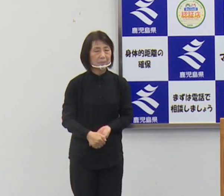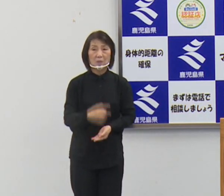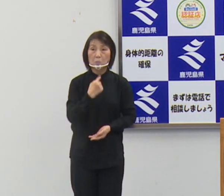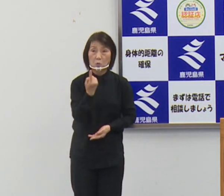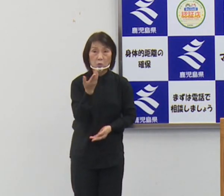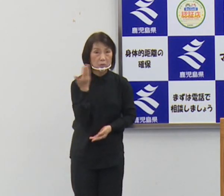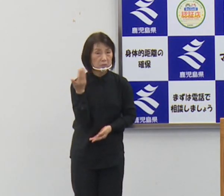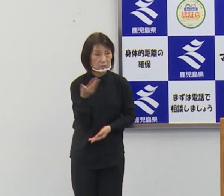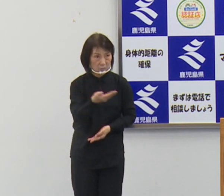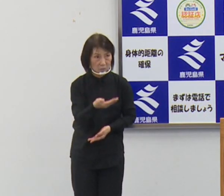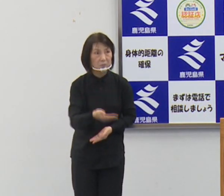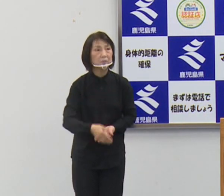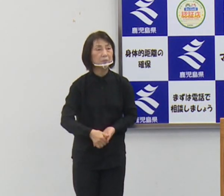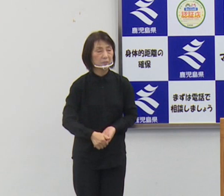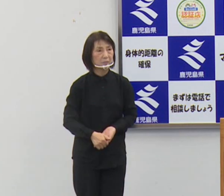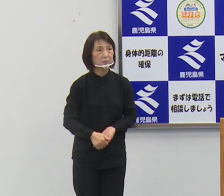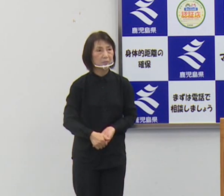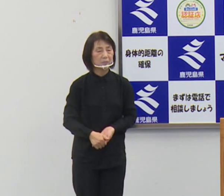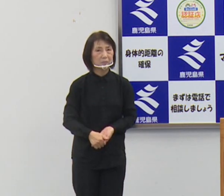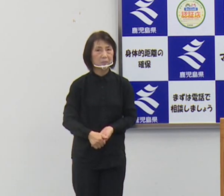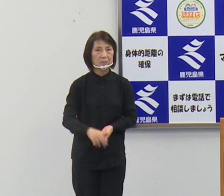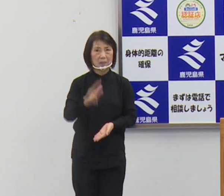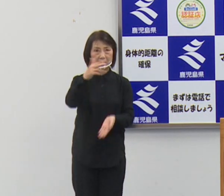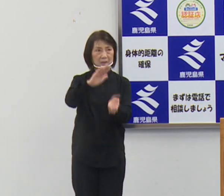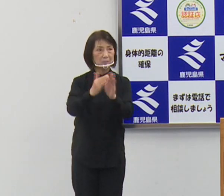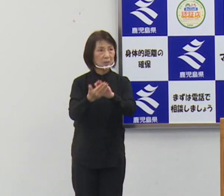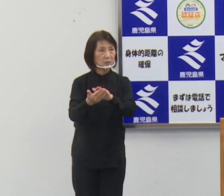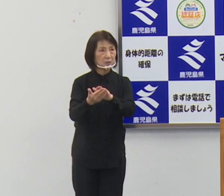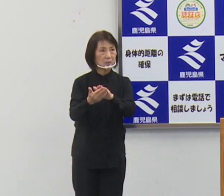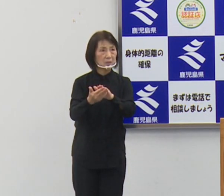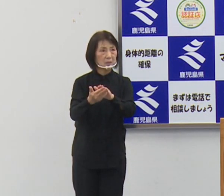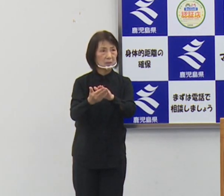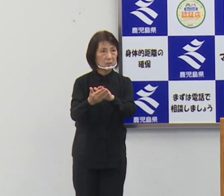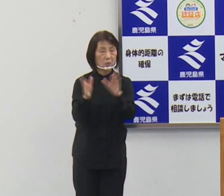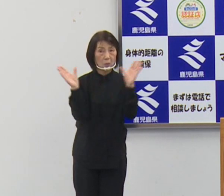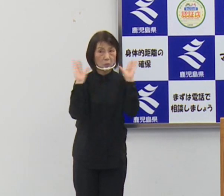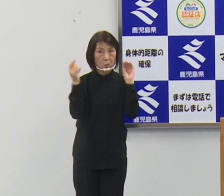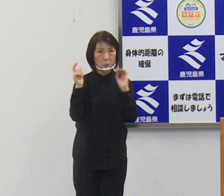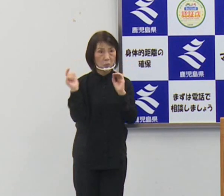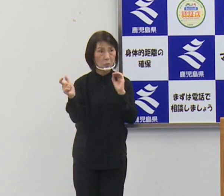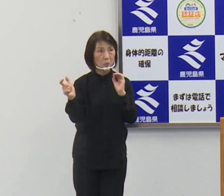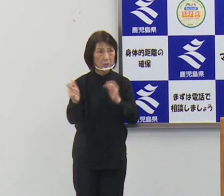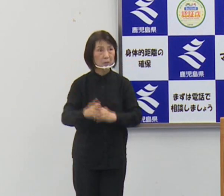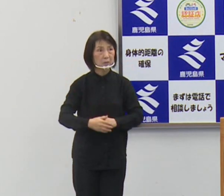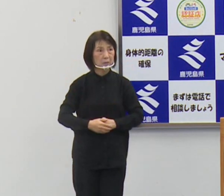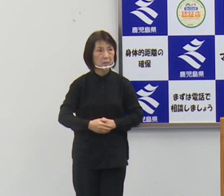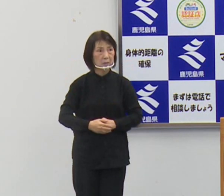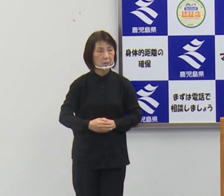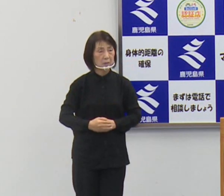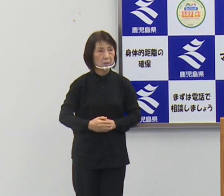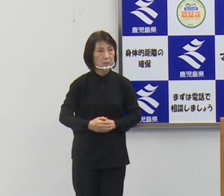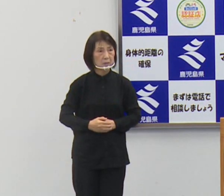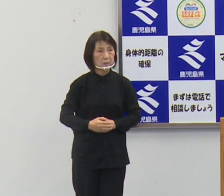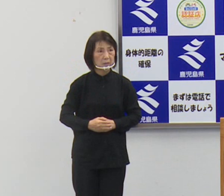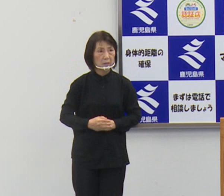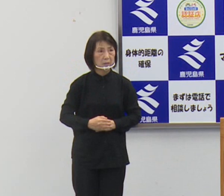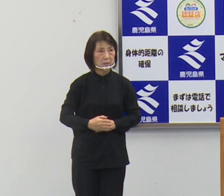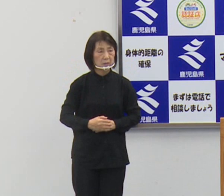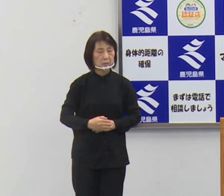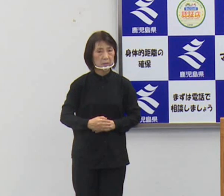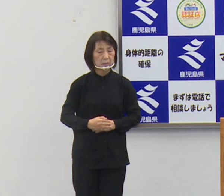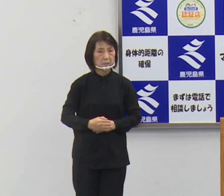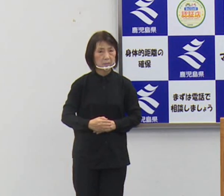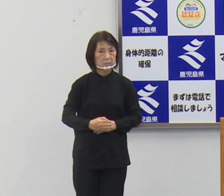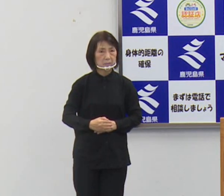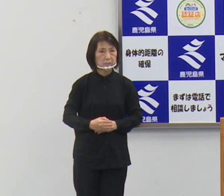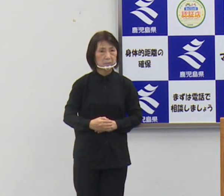一件別件なんですが、市町村の情報伝達の強化の部分なんですけれども、自宅待機者、すみません、今はもう数だいぶ減っては